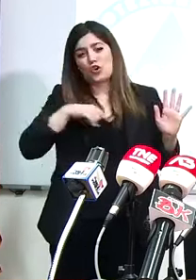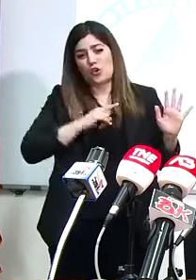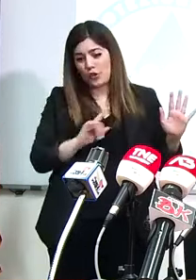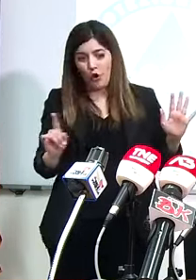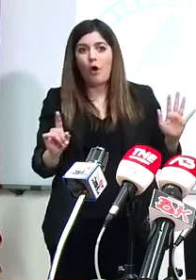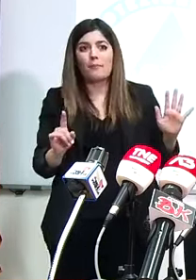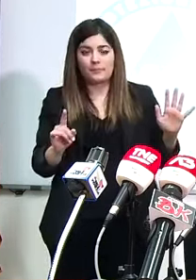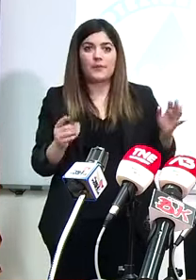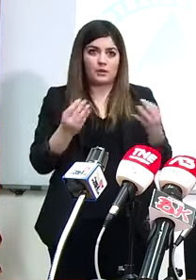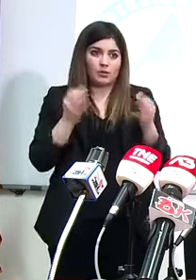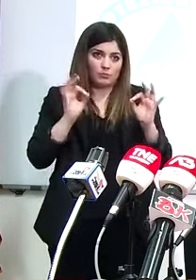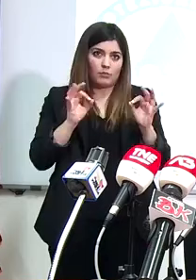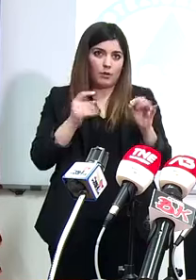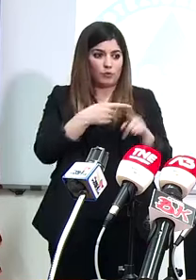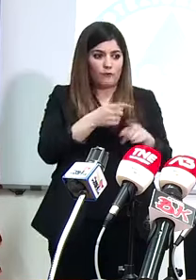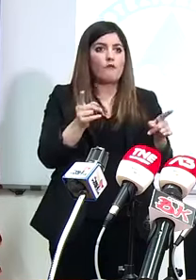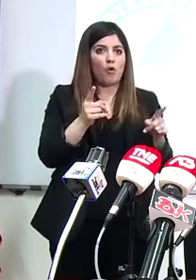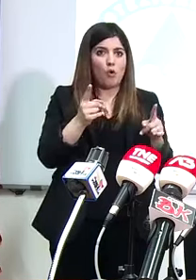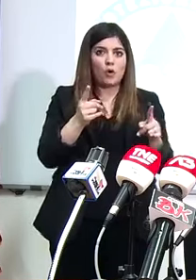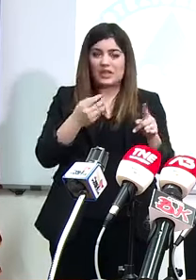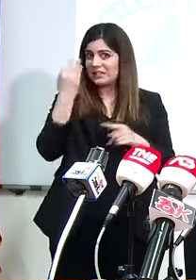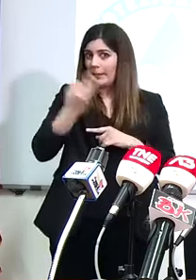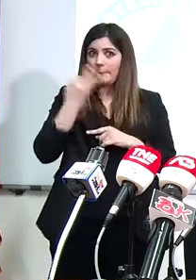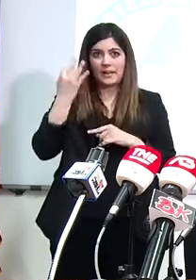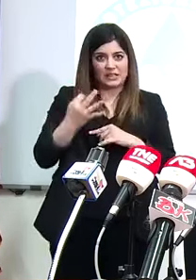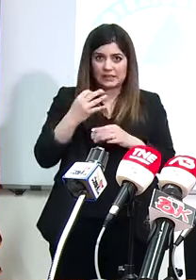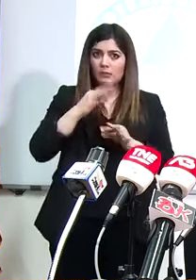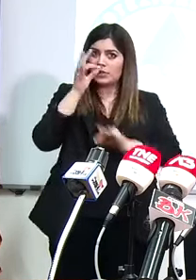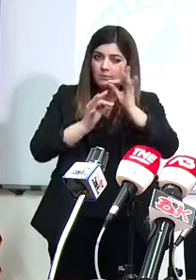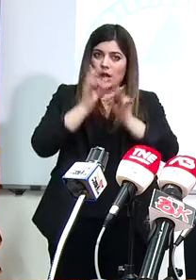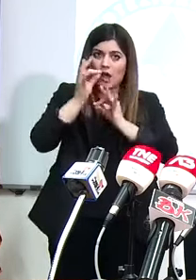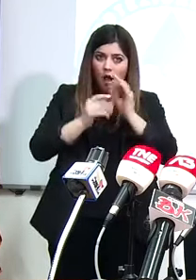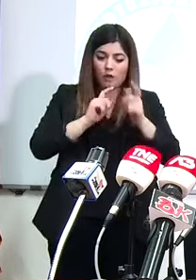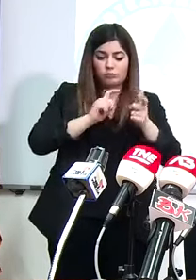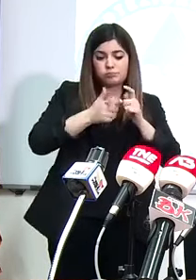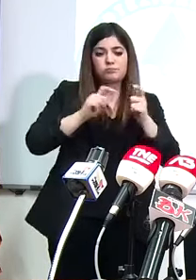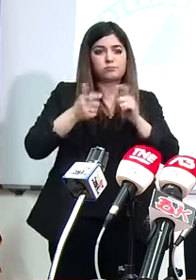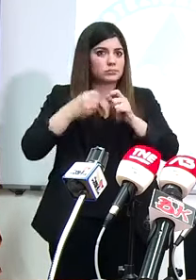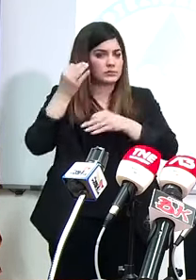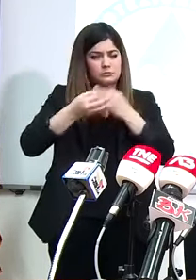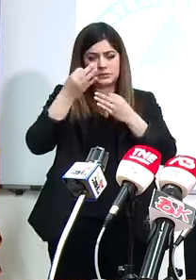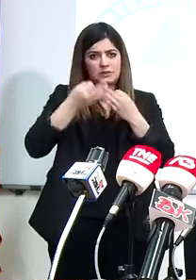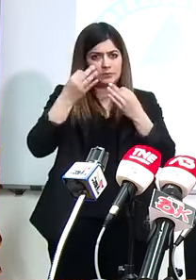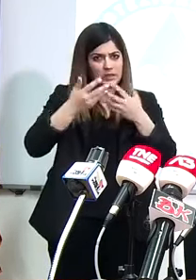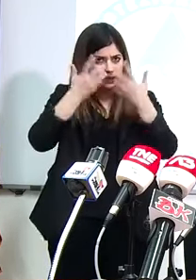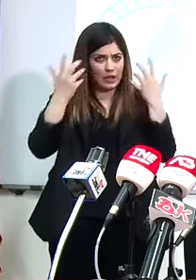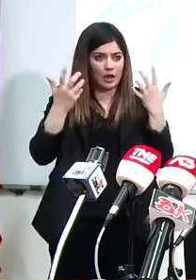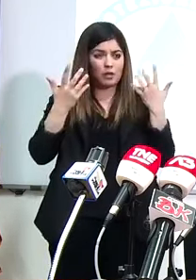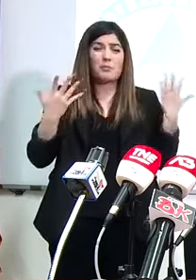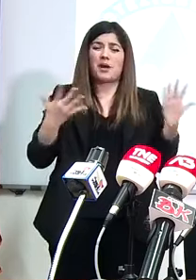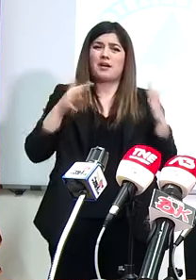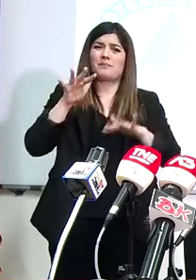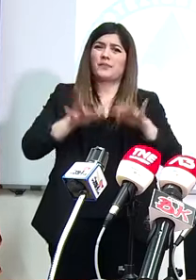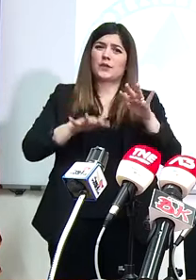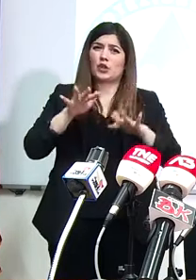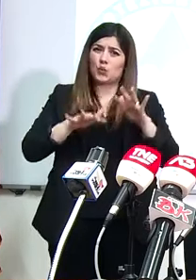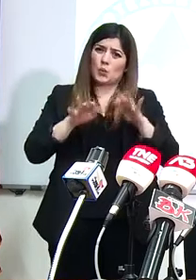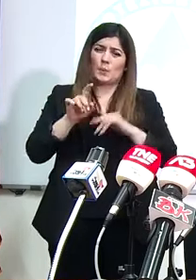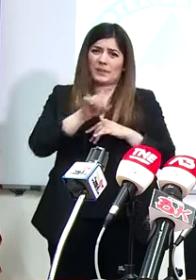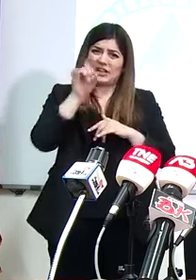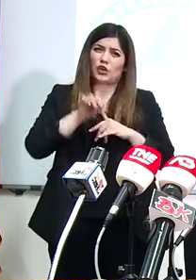fin dal primo minuto l'evoluzione delle tappe devo dire però che alla fine i dubbi e gli interrogativi sono estremamente pesanti ad